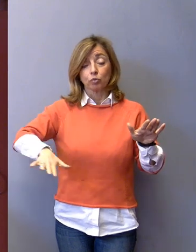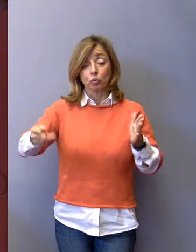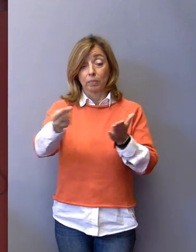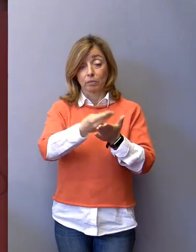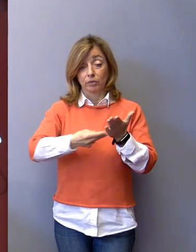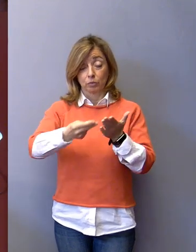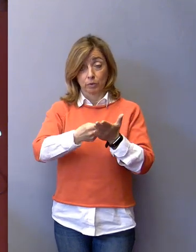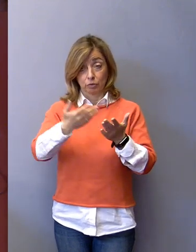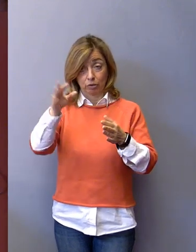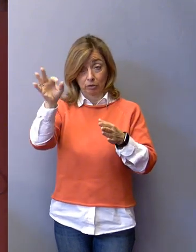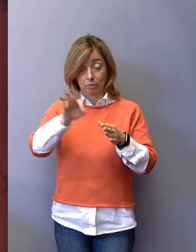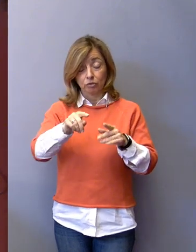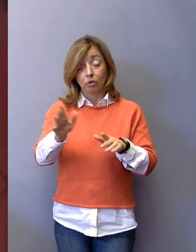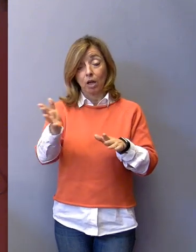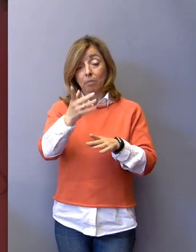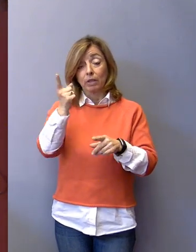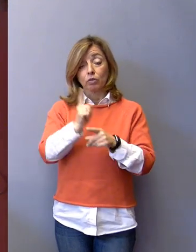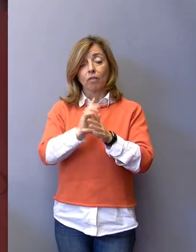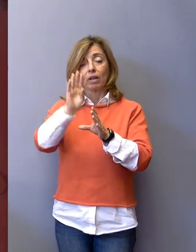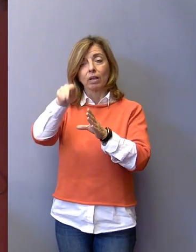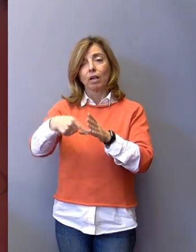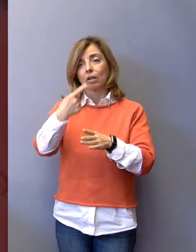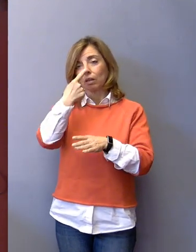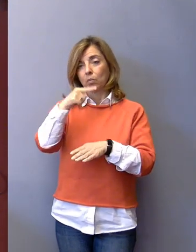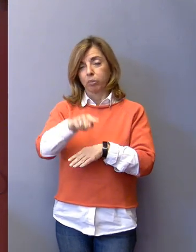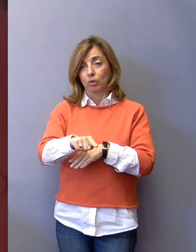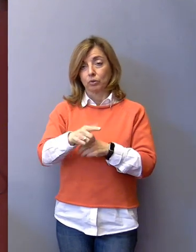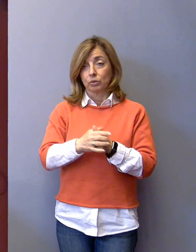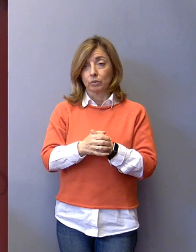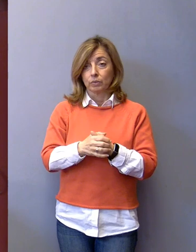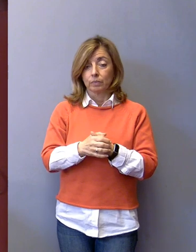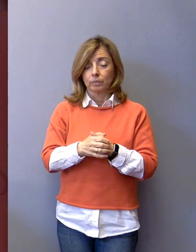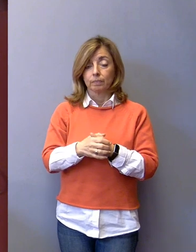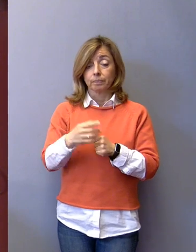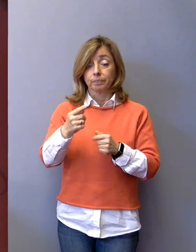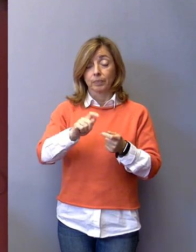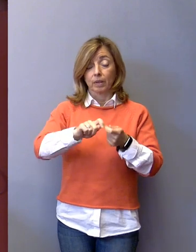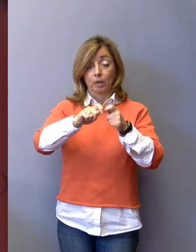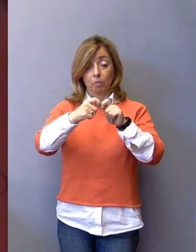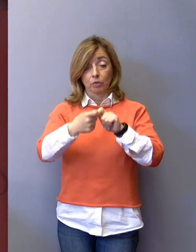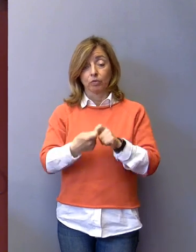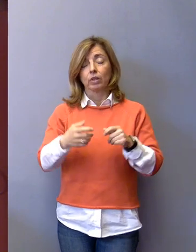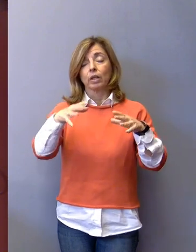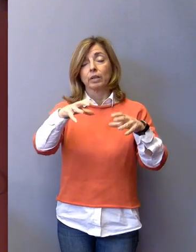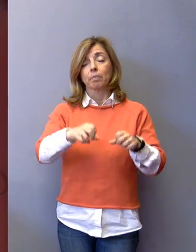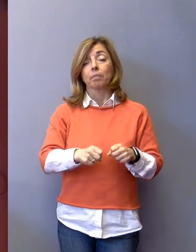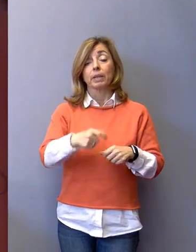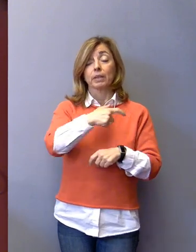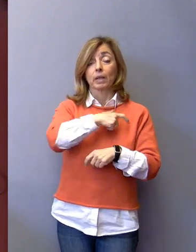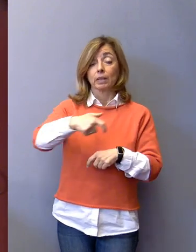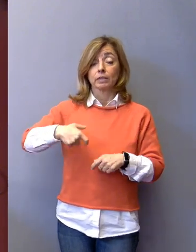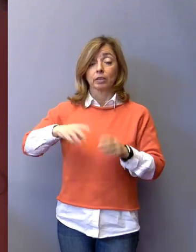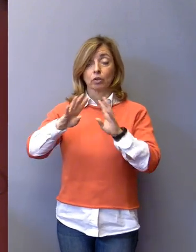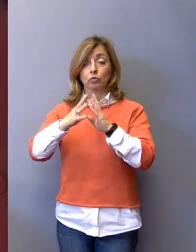devono rientrare in questa in questa tipologia quindi la modifica E si impegna il sindaco l'aggiunta ad una precisa